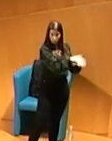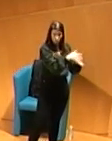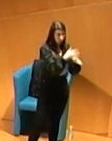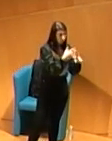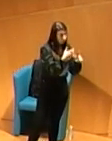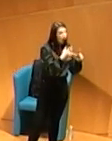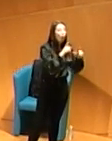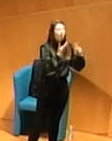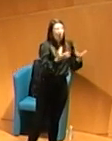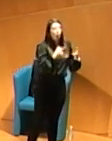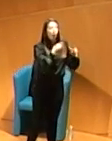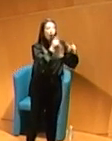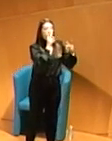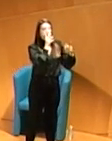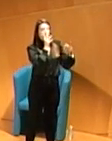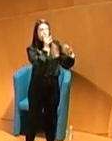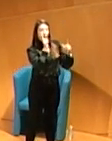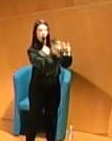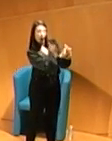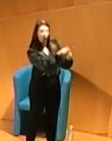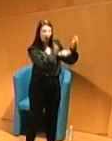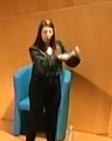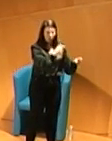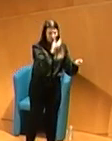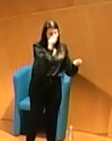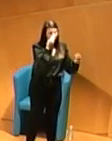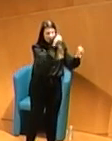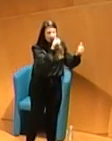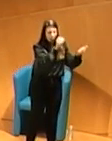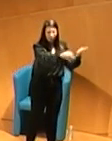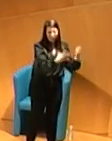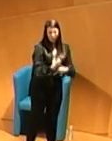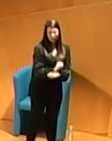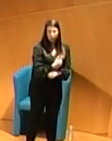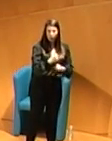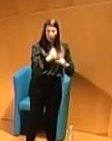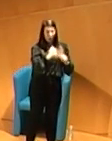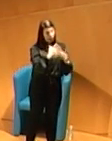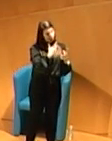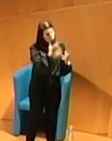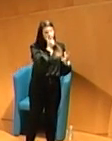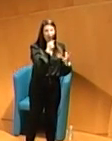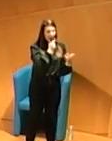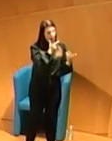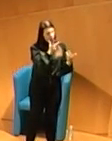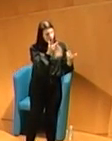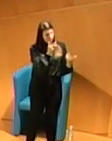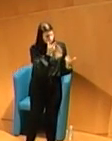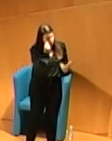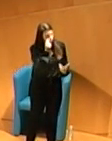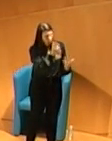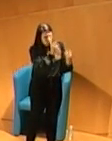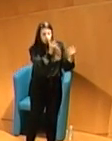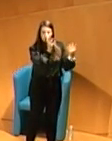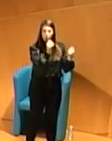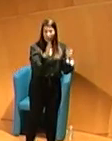j'arrive à reconnaître un petit peu les gens qui ont des troubles dans la société, et on les comprend un petit peu mieux. Et ce qu'il y a, c'est que ce qui me